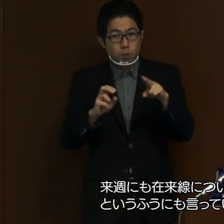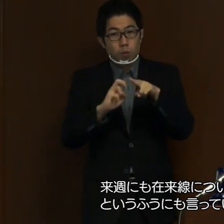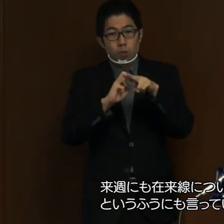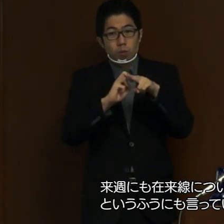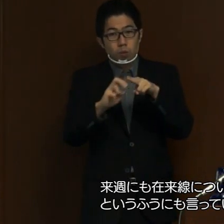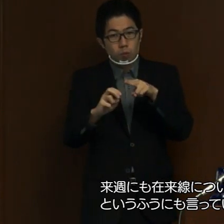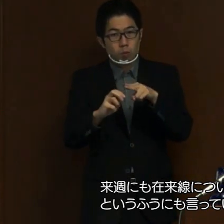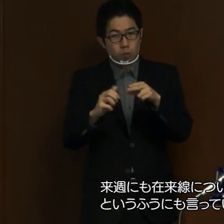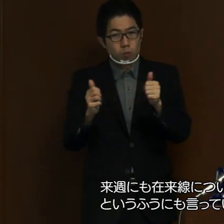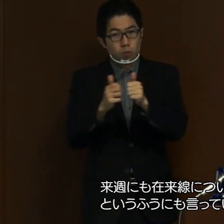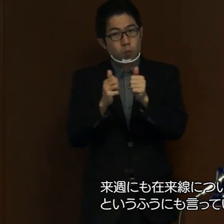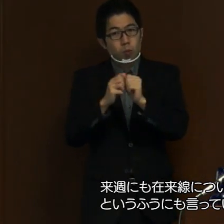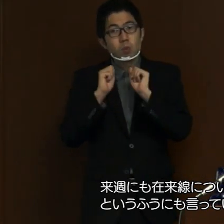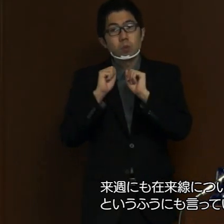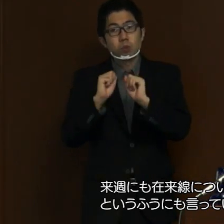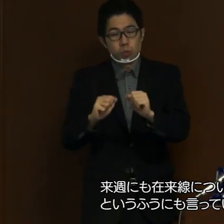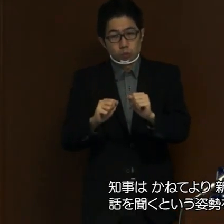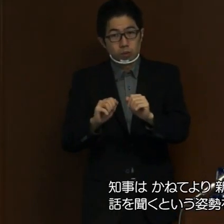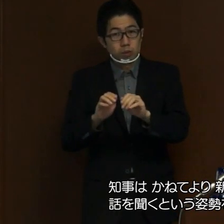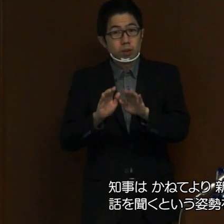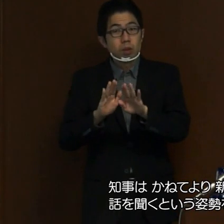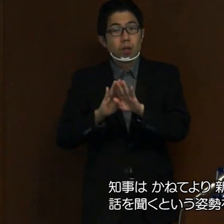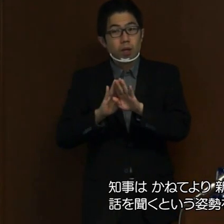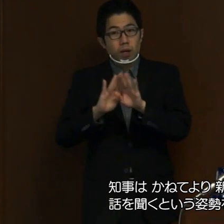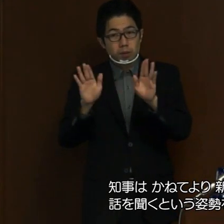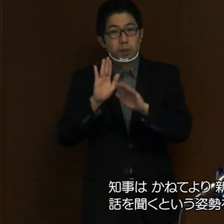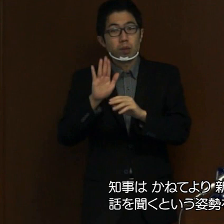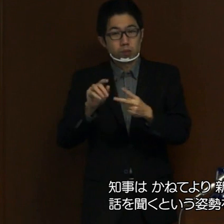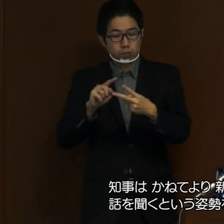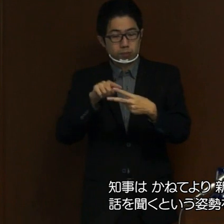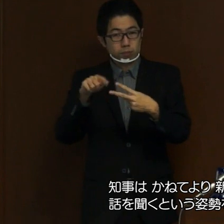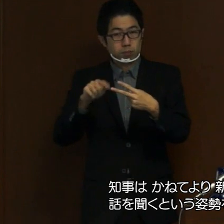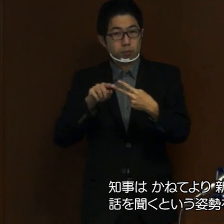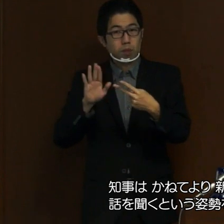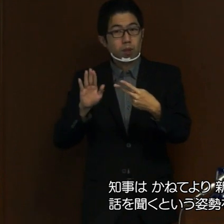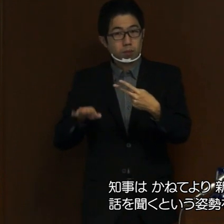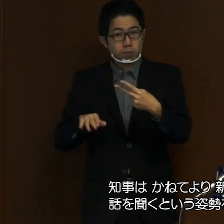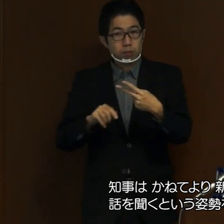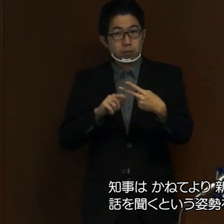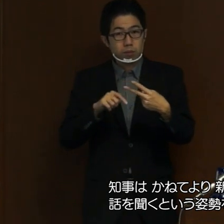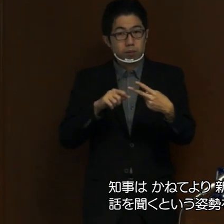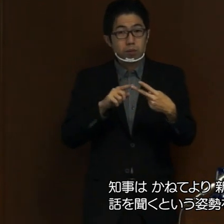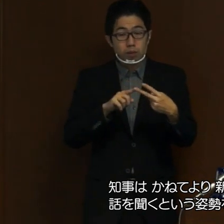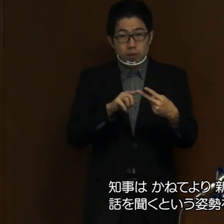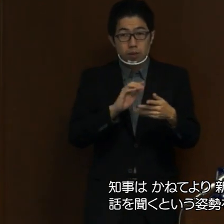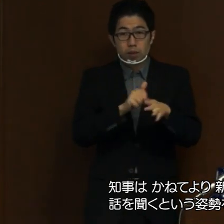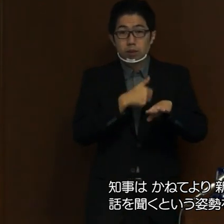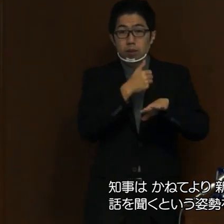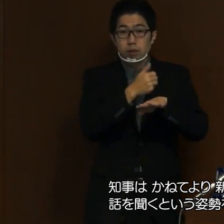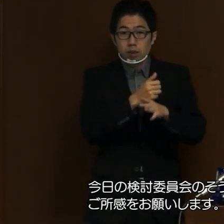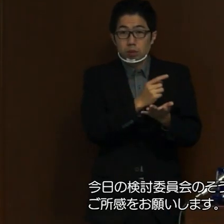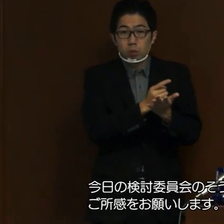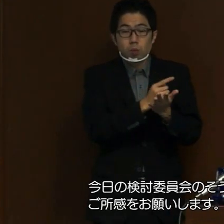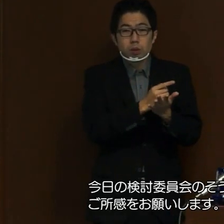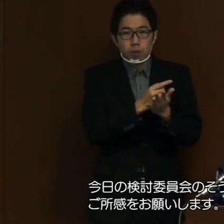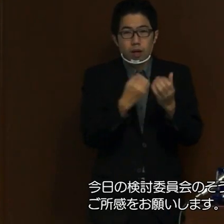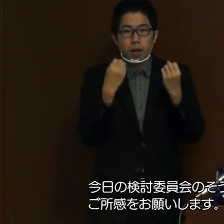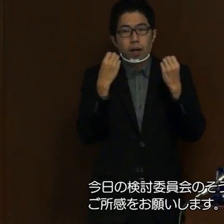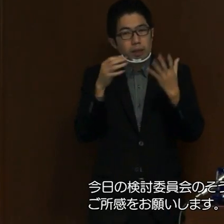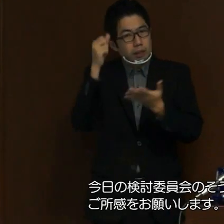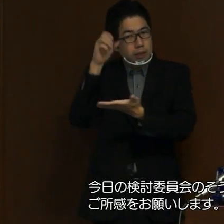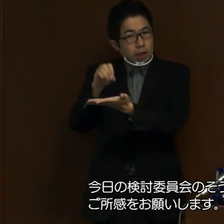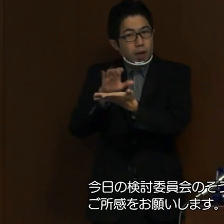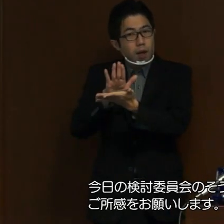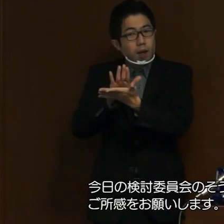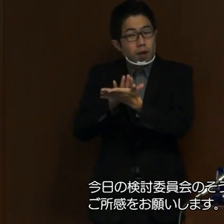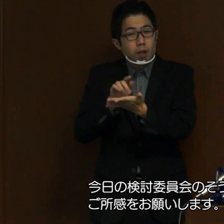するというふうにも言っています。知事はかねて新しい提案があれば話を聞くという姿勢を示されていますが、今日の検討委員会のそ